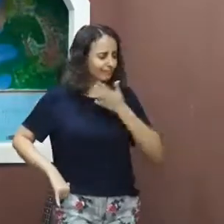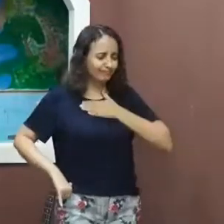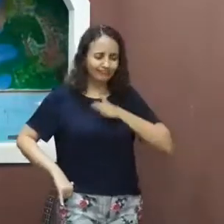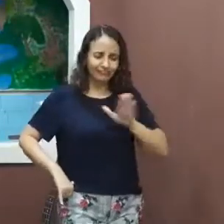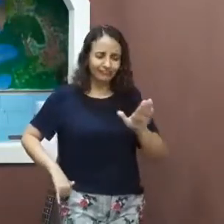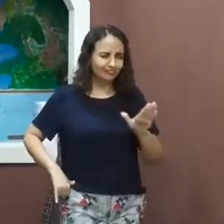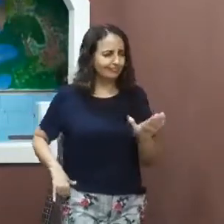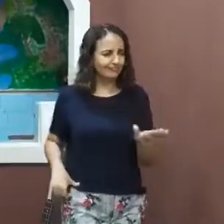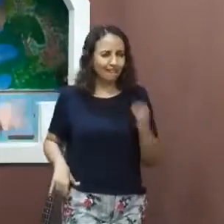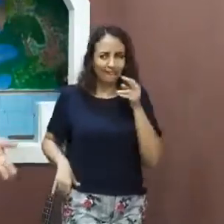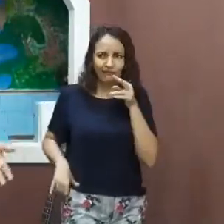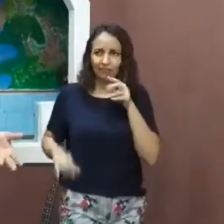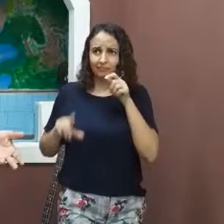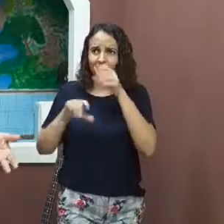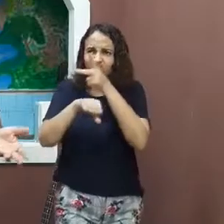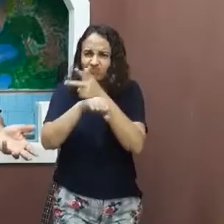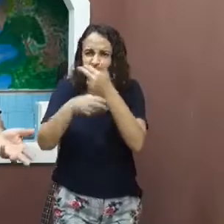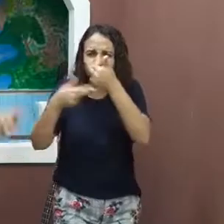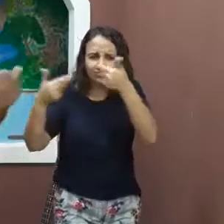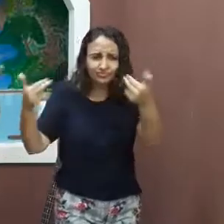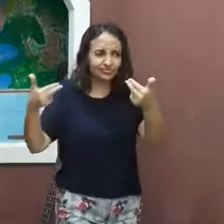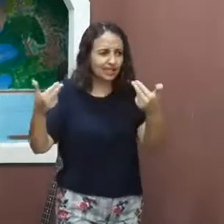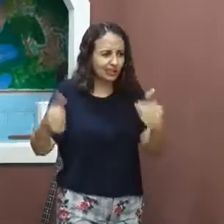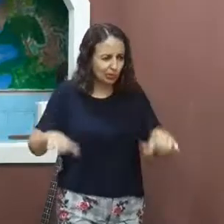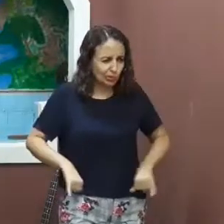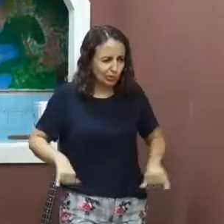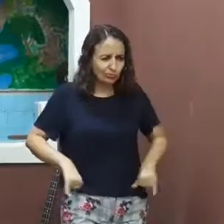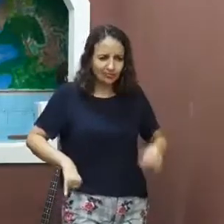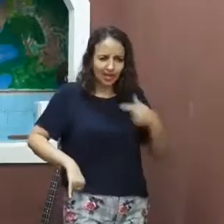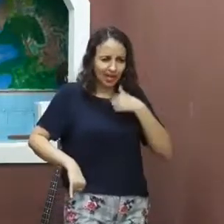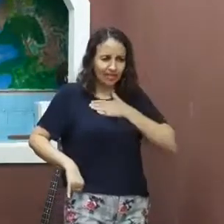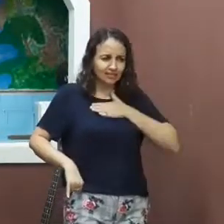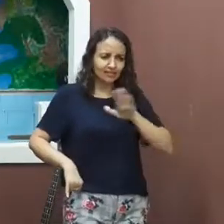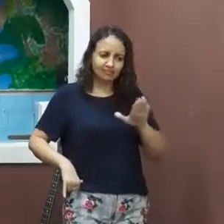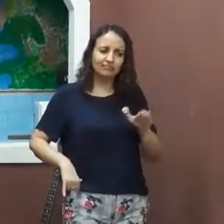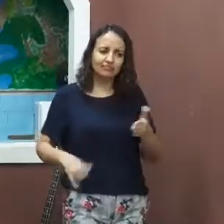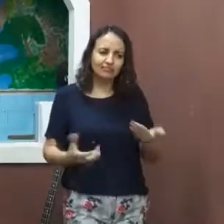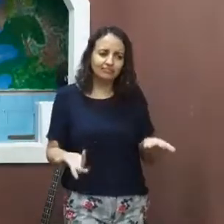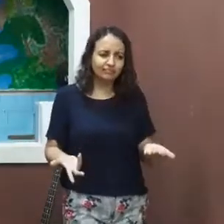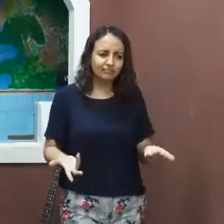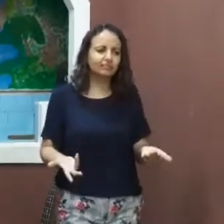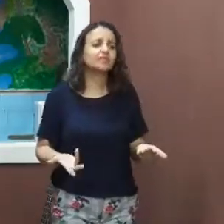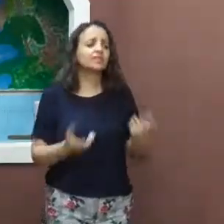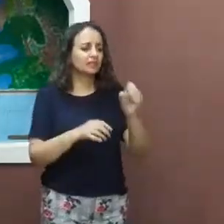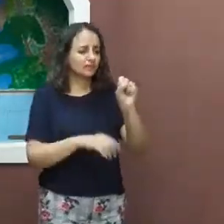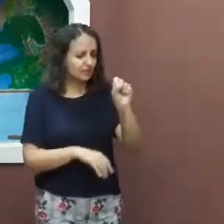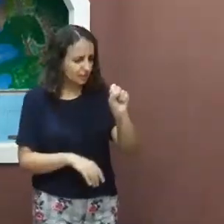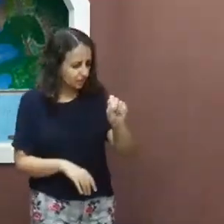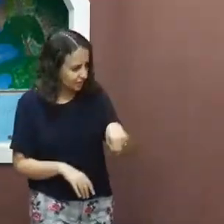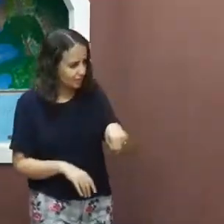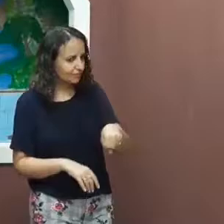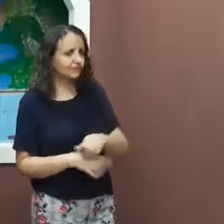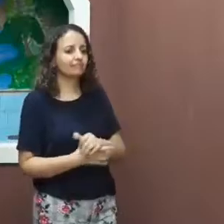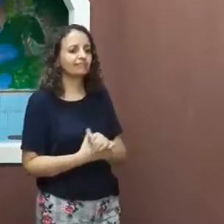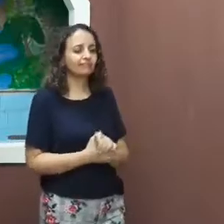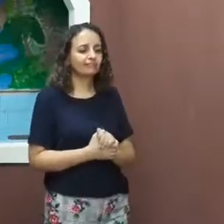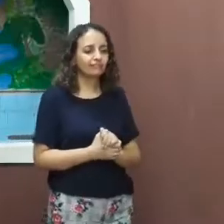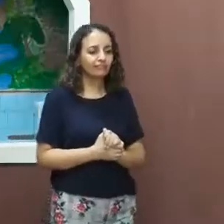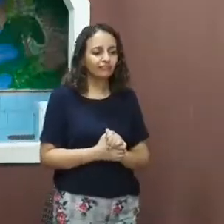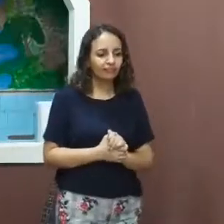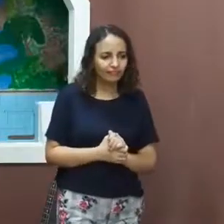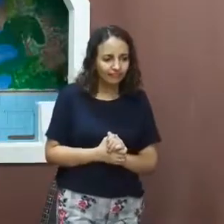nisso, porque não há intenção de informar, em cima há um prazer mórbido nisso. Não é? E eu falei: pessoal, não quero